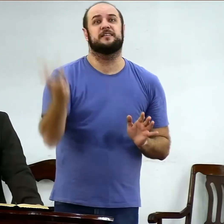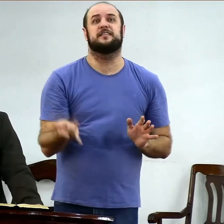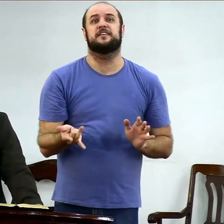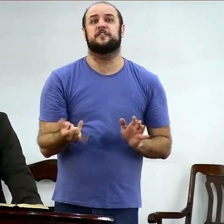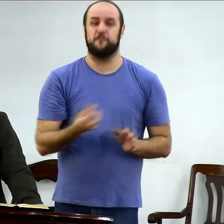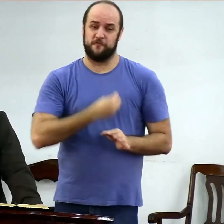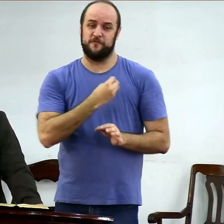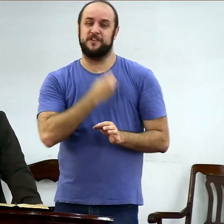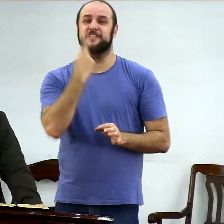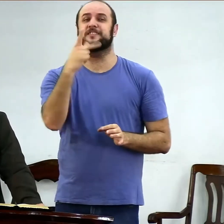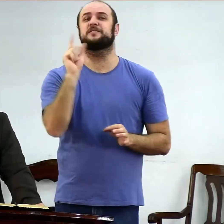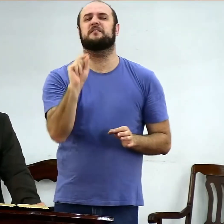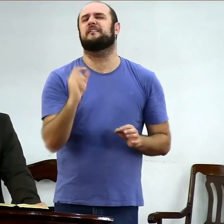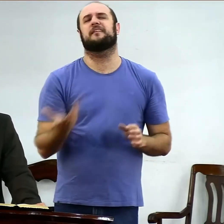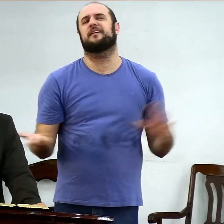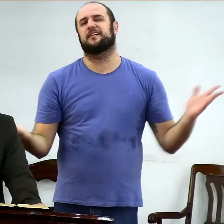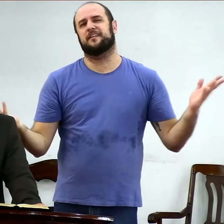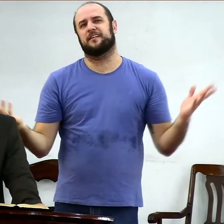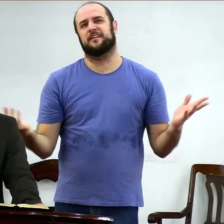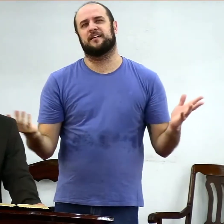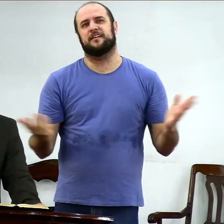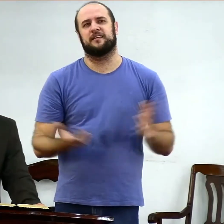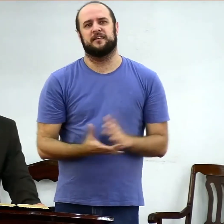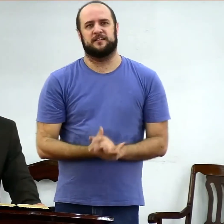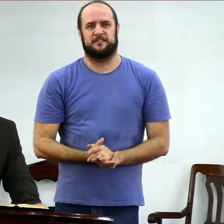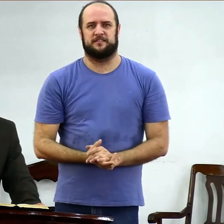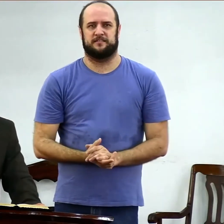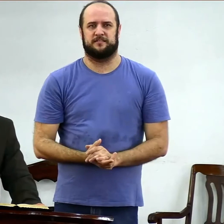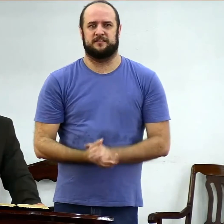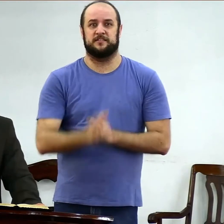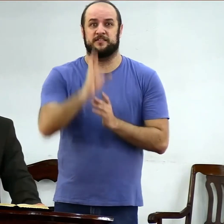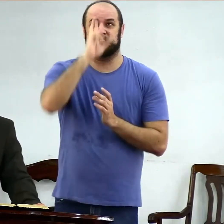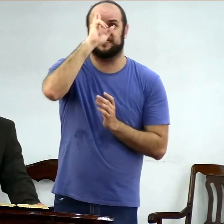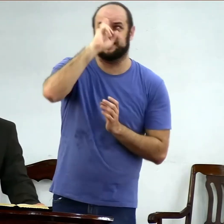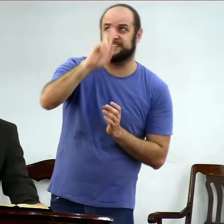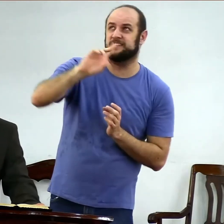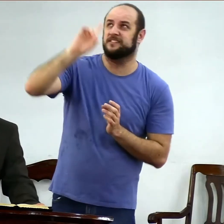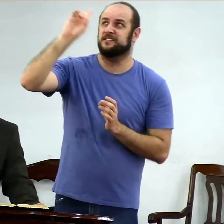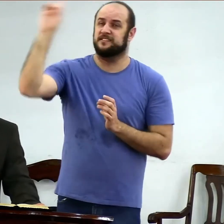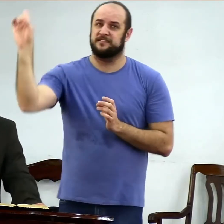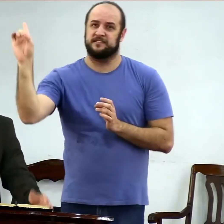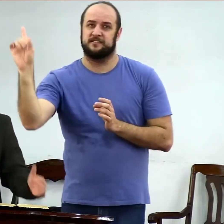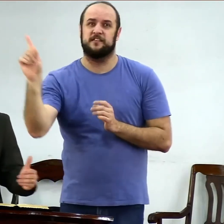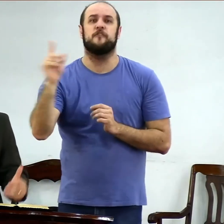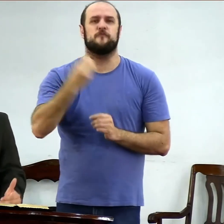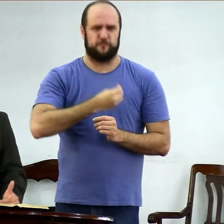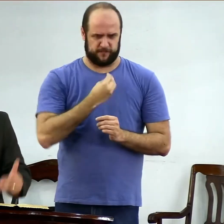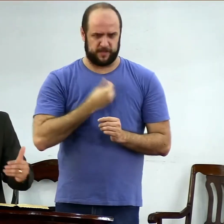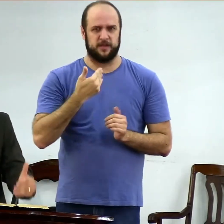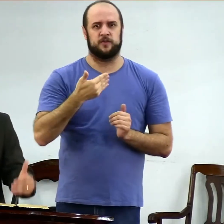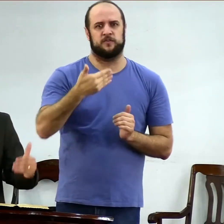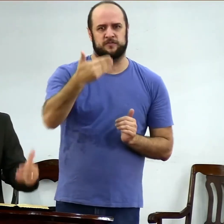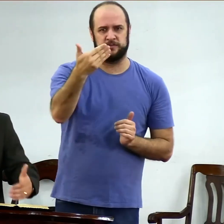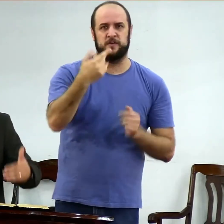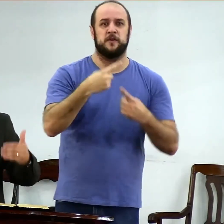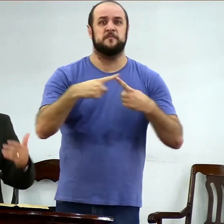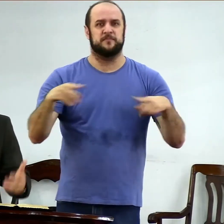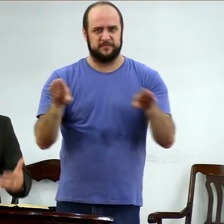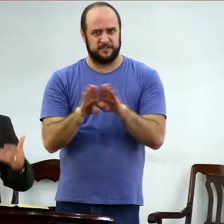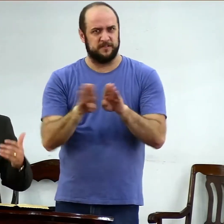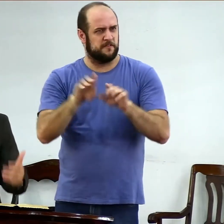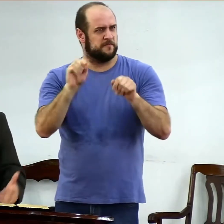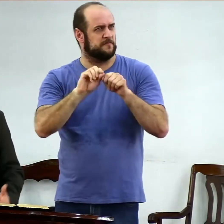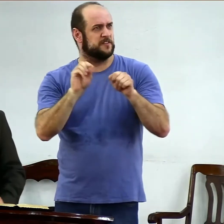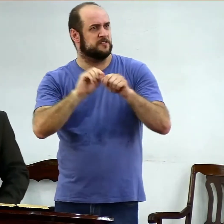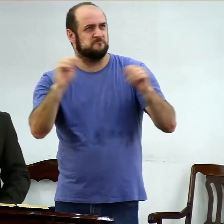vida. Em vez disso, devias dizer, se o Senhor quiser, não só viveremos, como também faremos isto